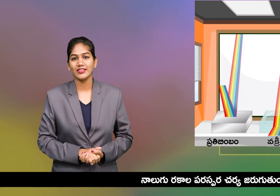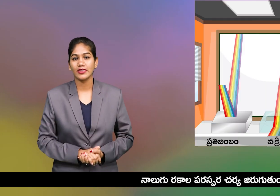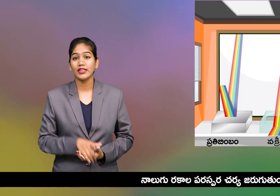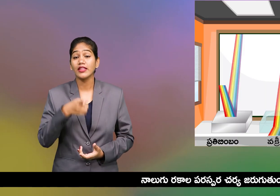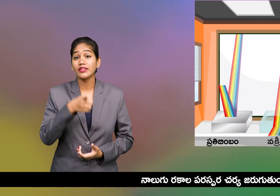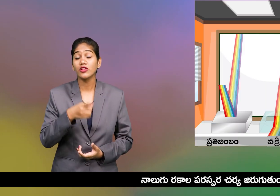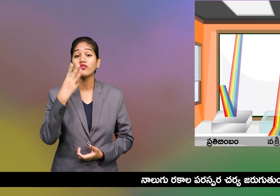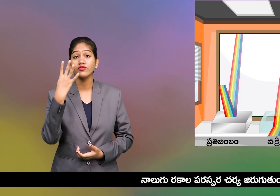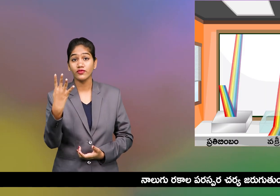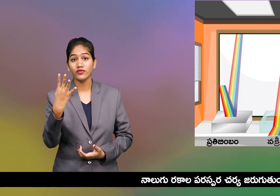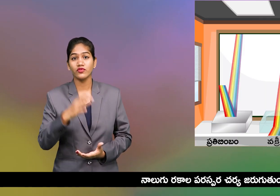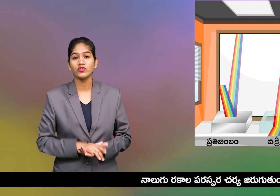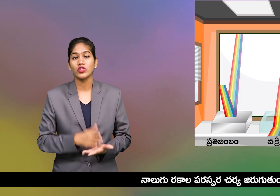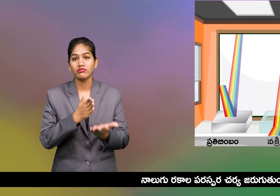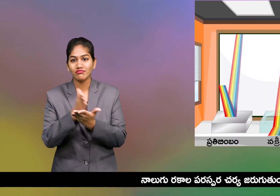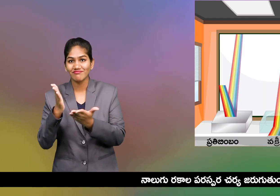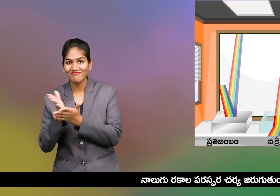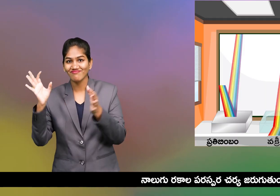4 రకాల పరస్పర చర్య జరుగుతుంది.